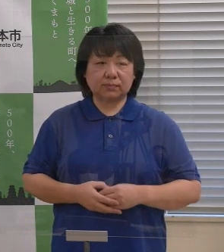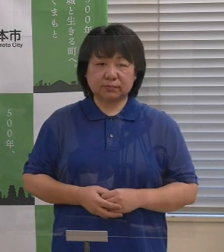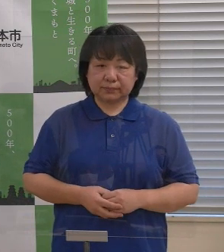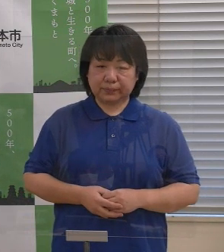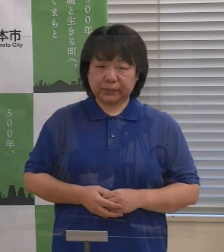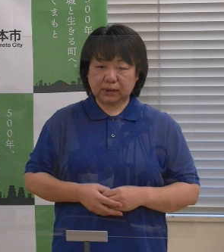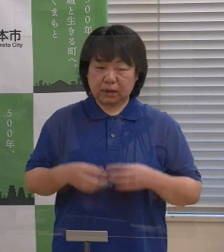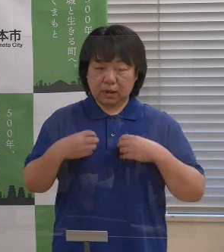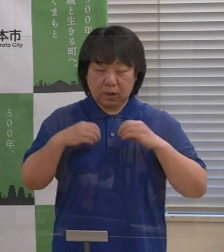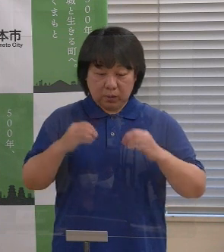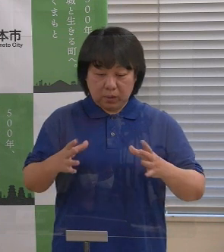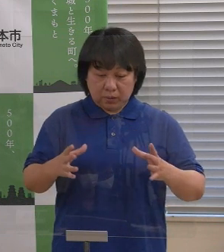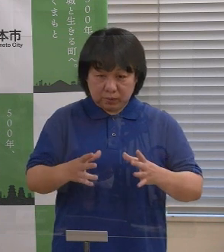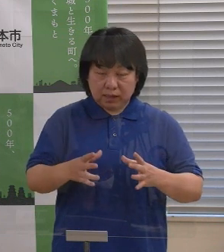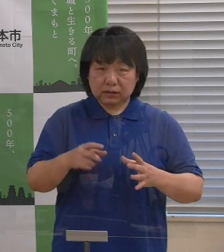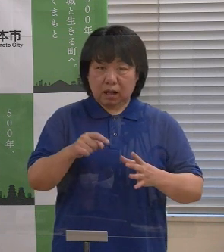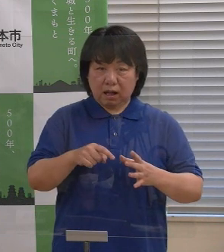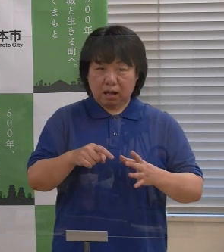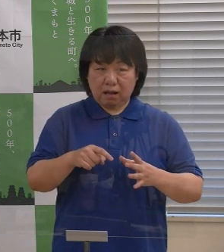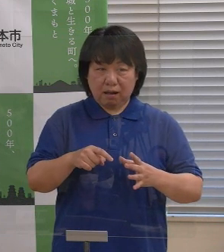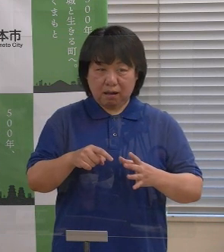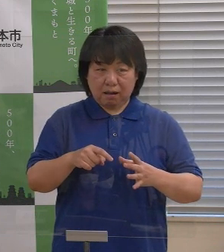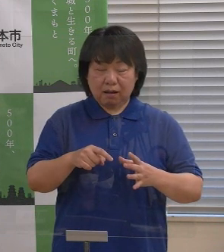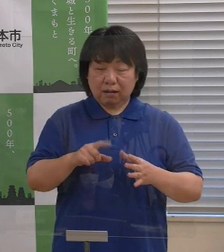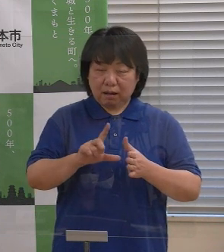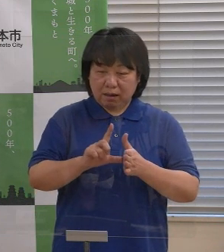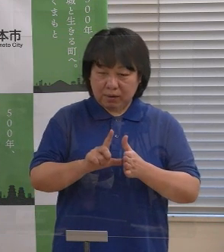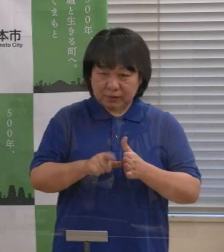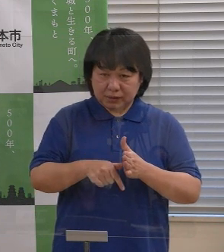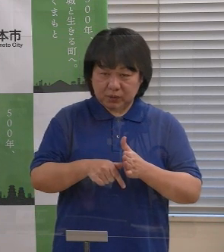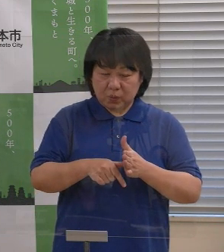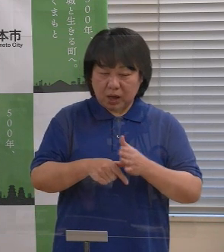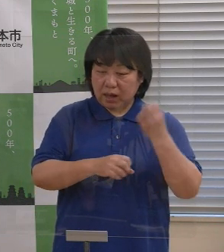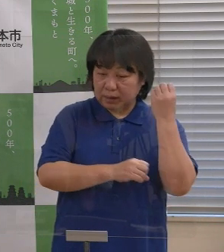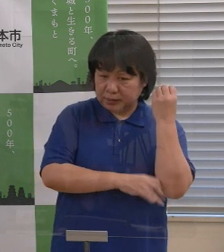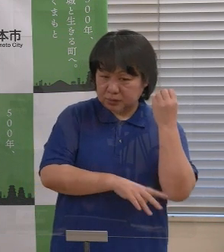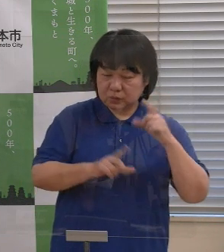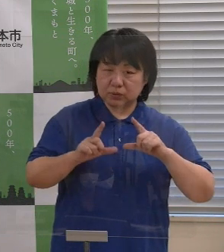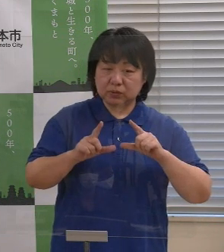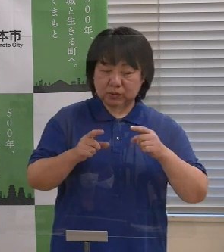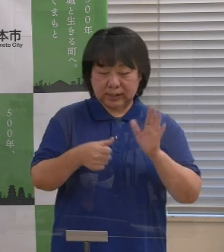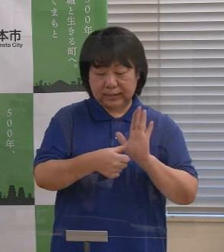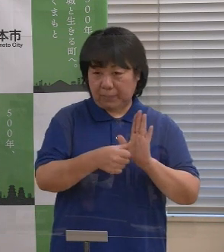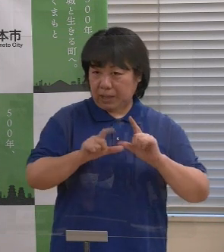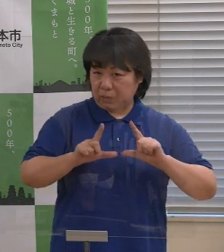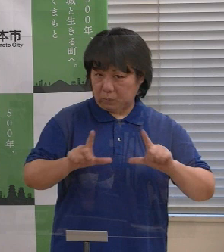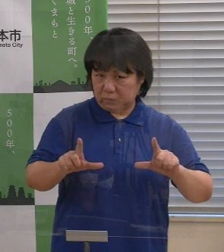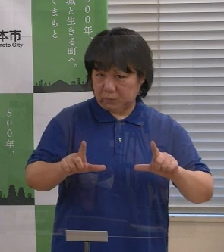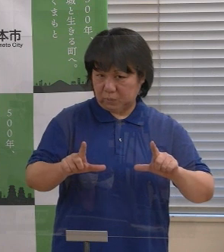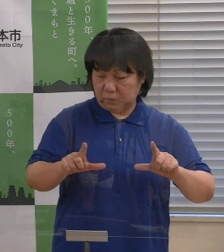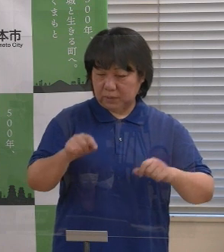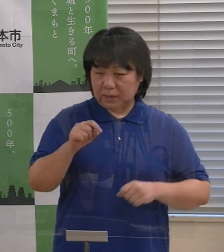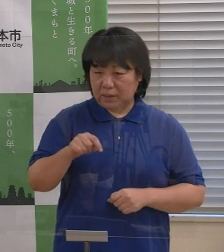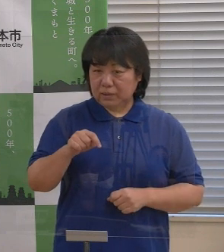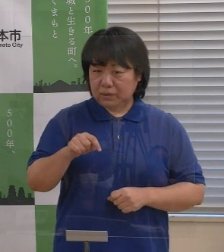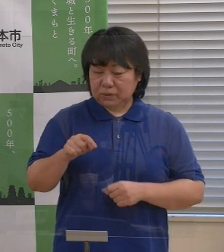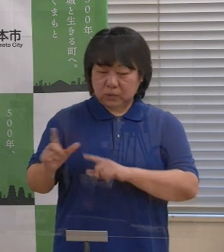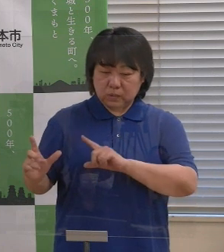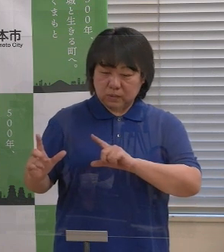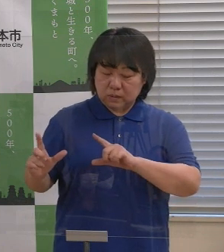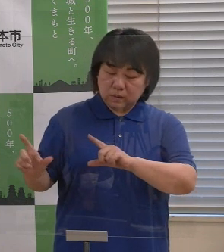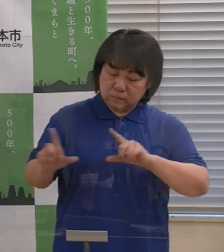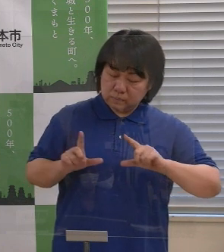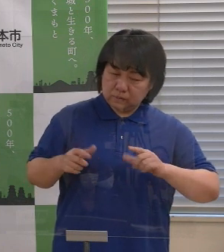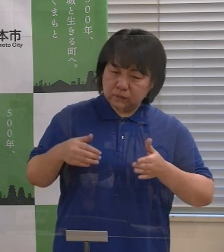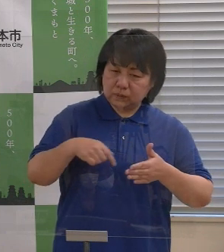クラスターが発生した場合は、まあ、原則公表ということだと思うんですけれども、うん、今のご回答の中で一番最初におっしゃった